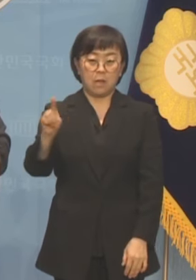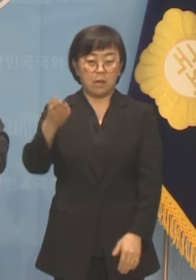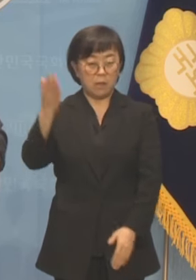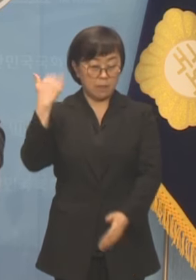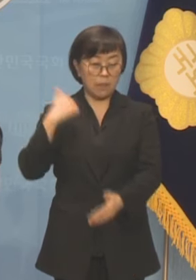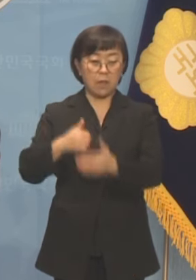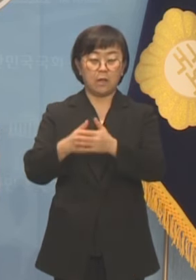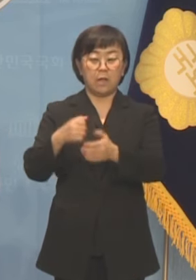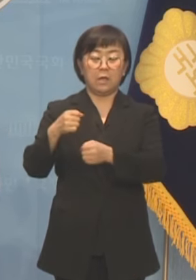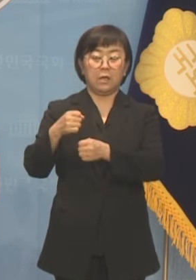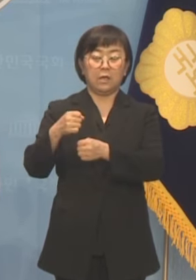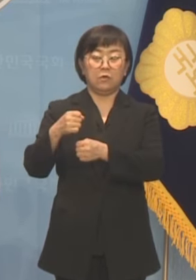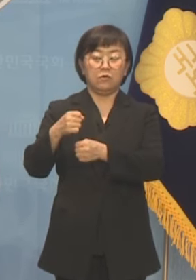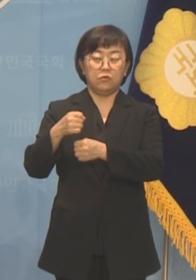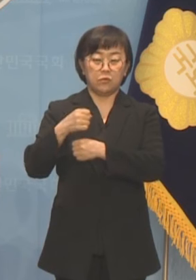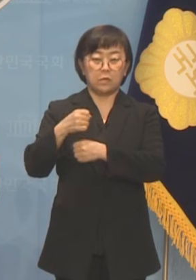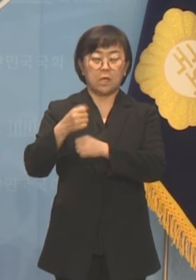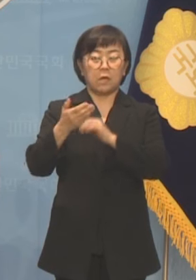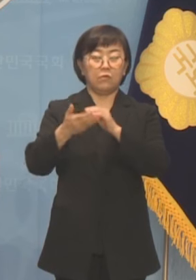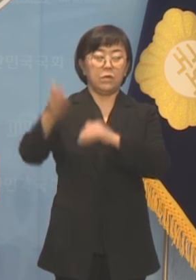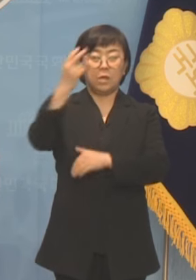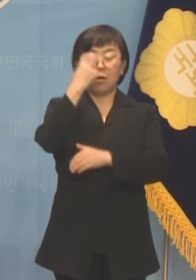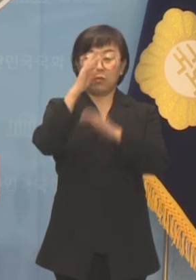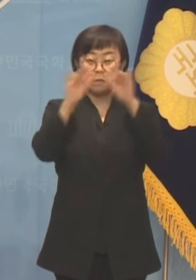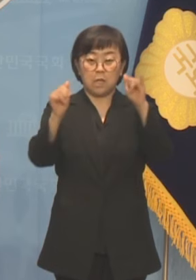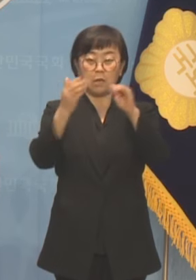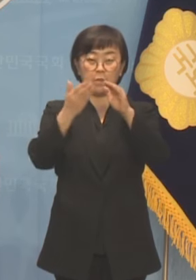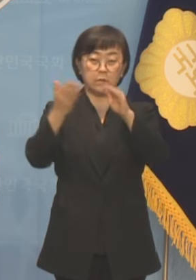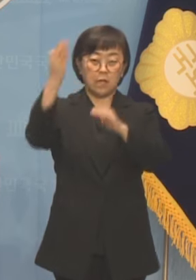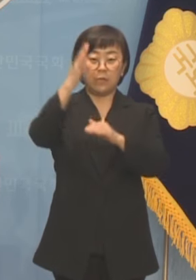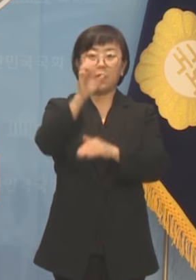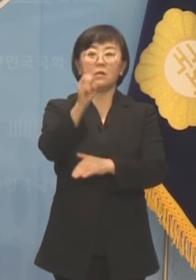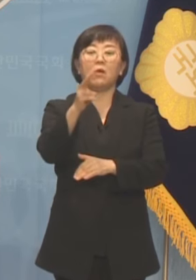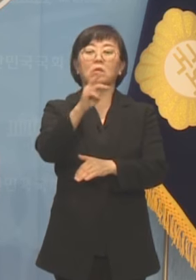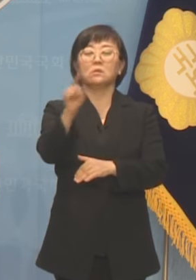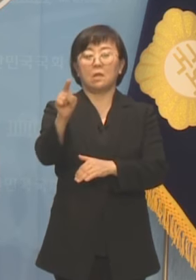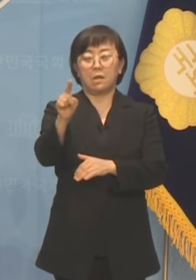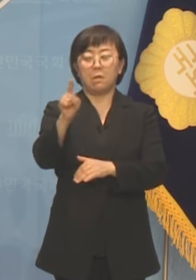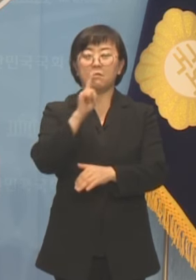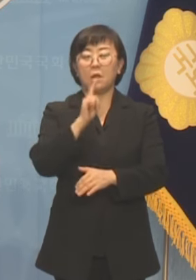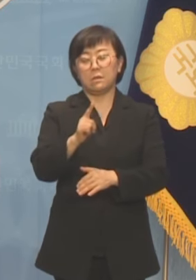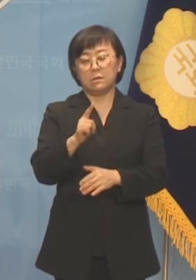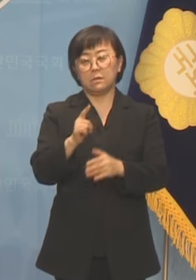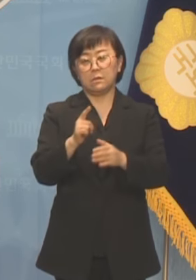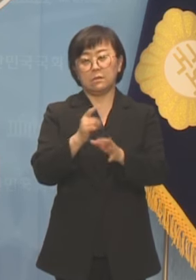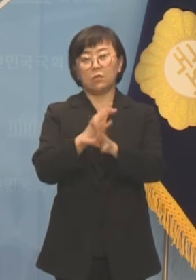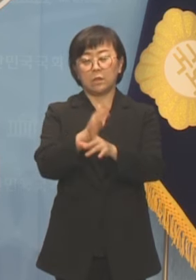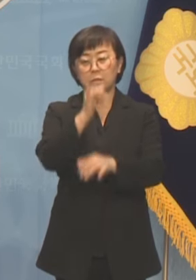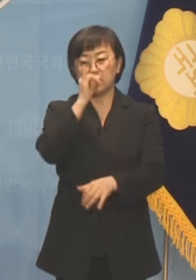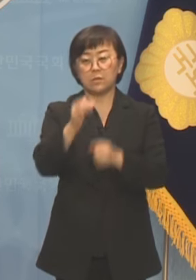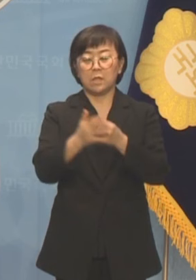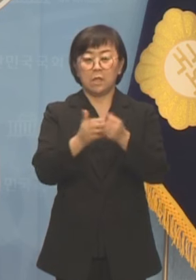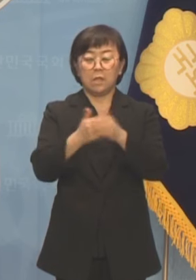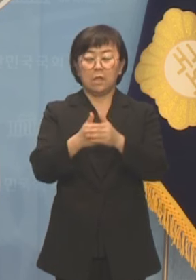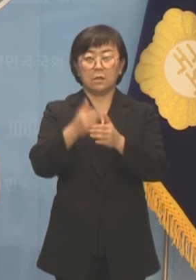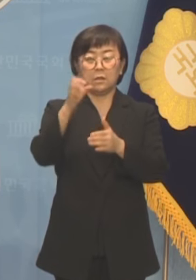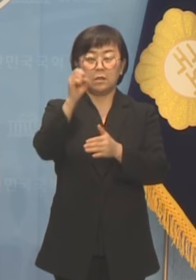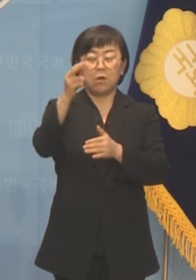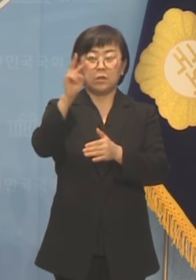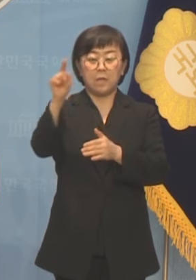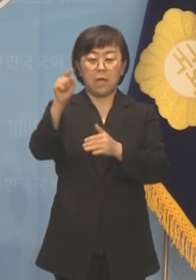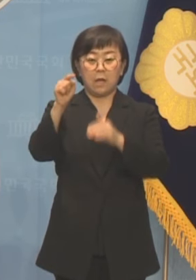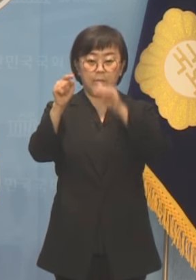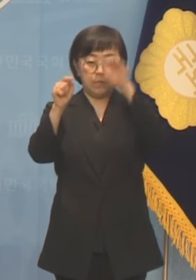예전에 사이의 검사 그 검사의 사라는 국민적 풍자가 있었는데요 그 여사 밑에